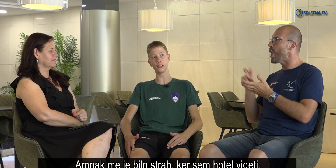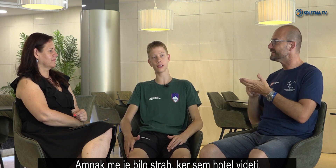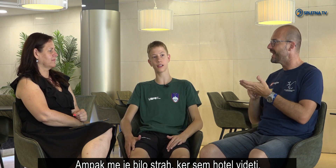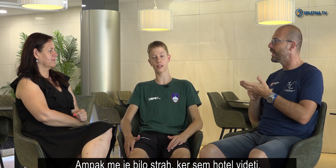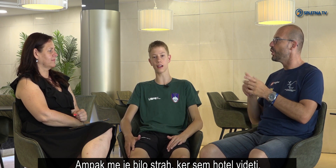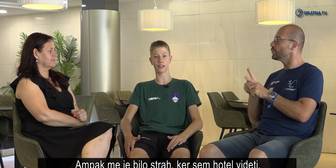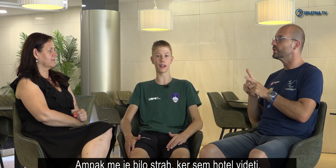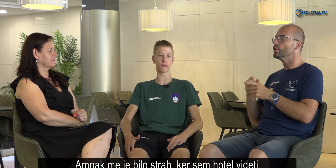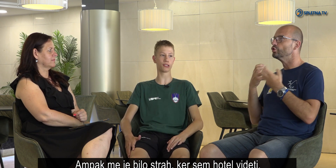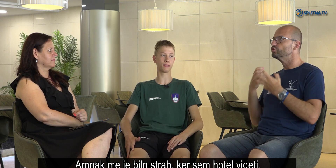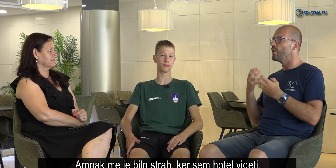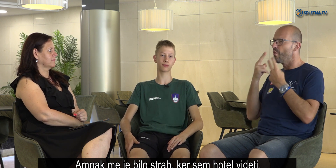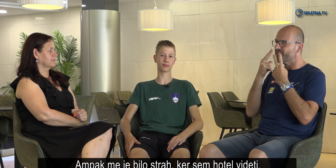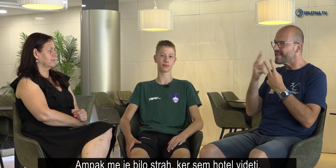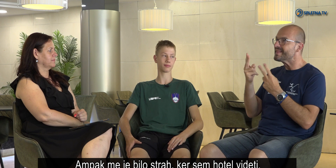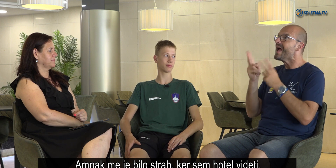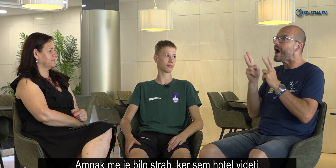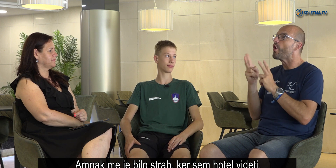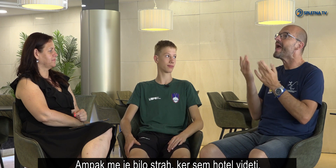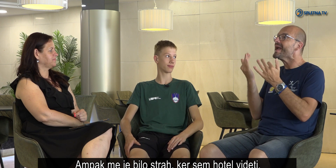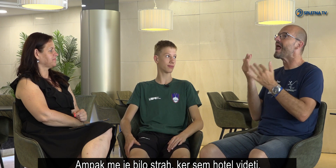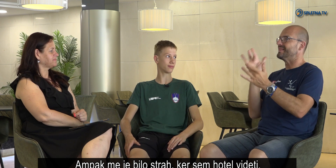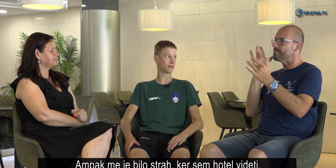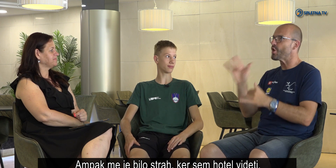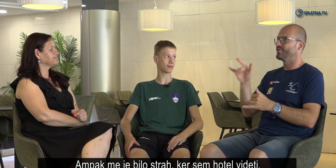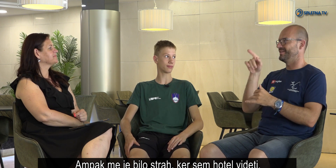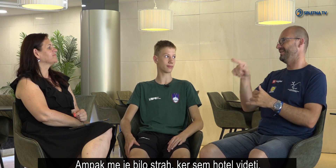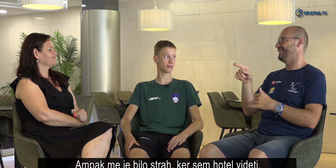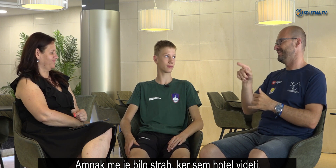tudi videti, kako je igrati proti njim.